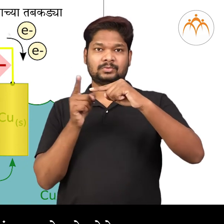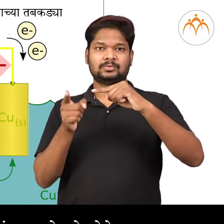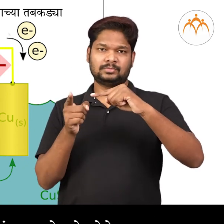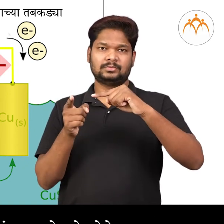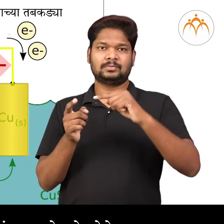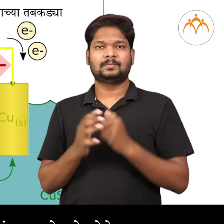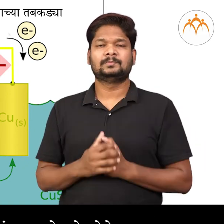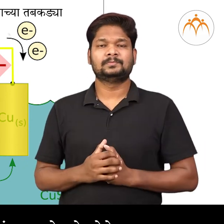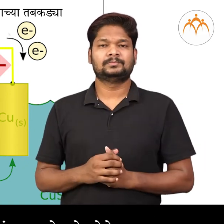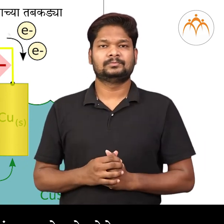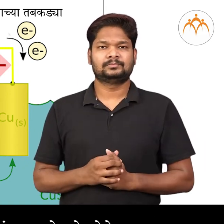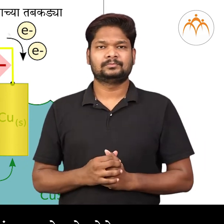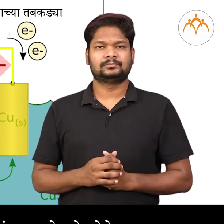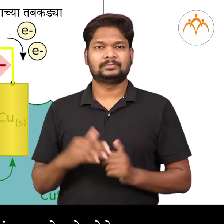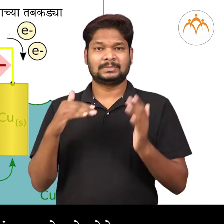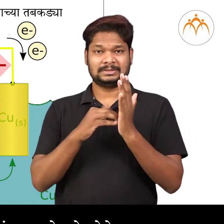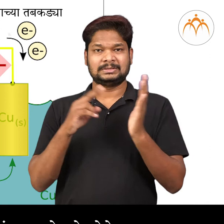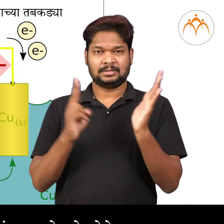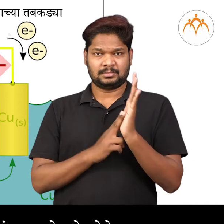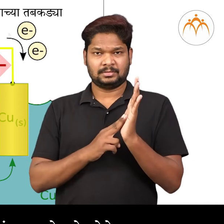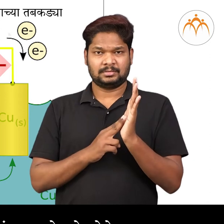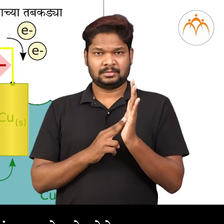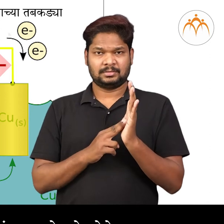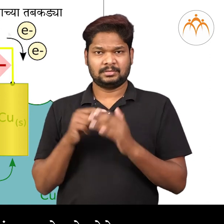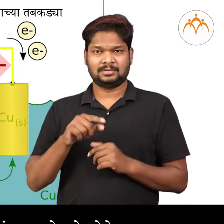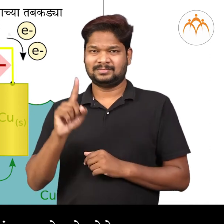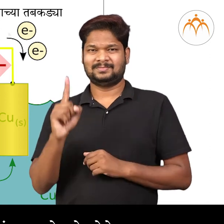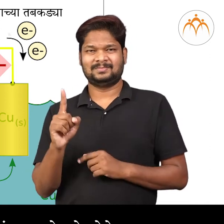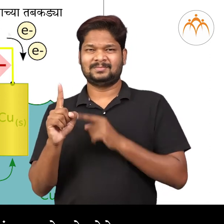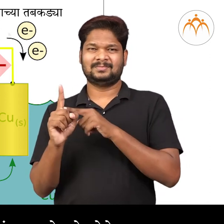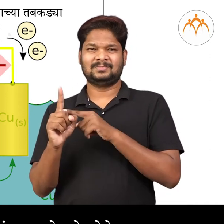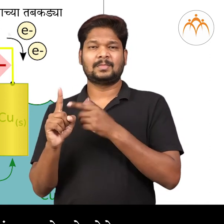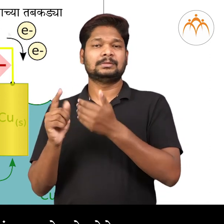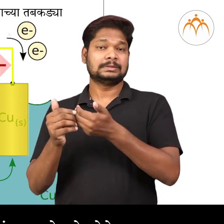ते जस्ताचे तब अकड़न पास